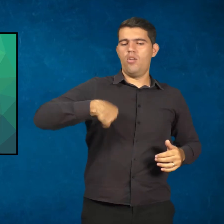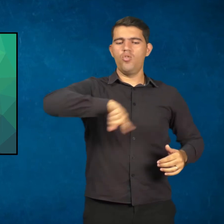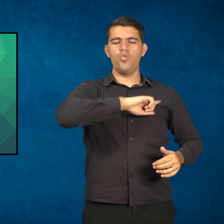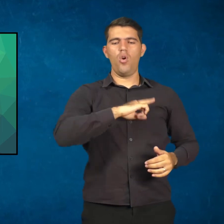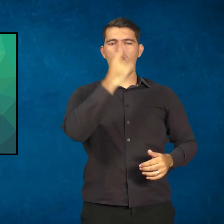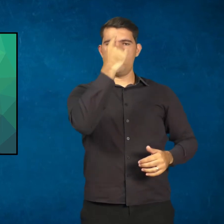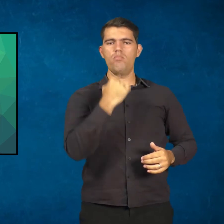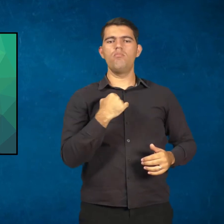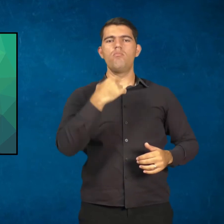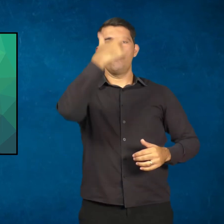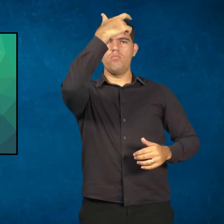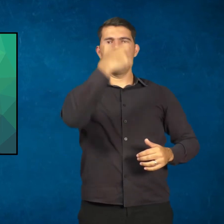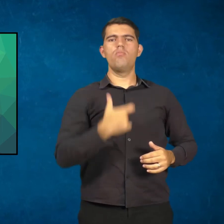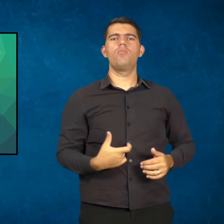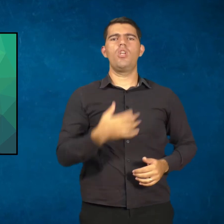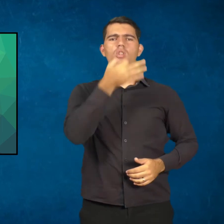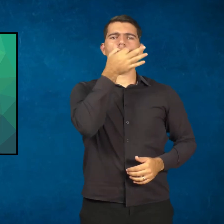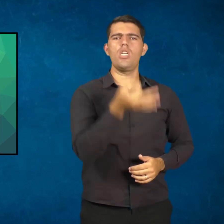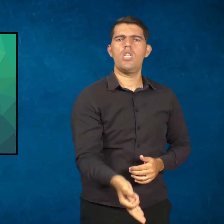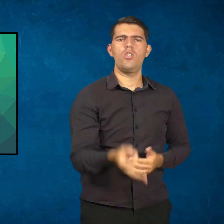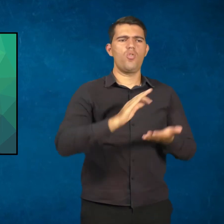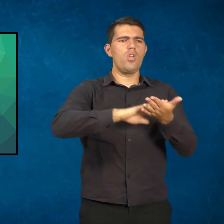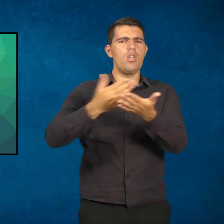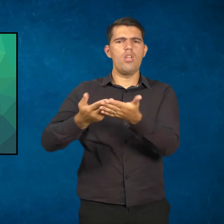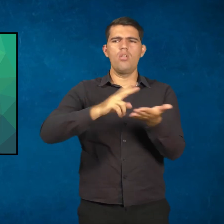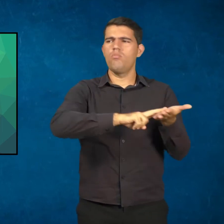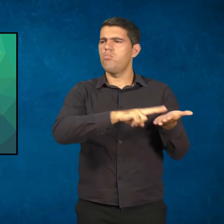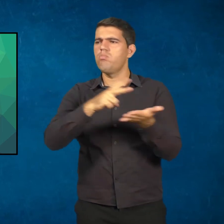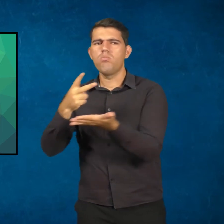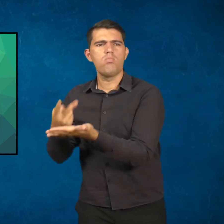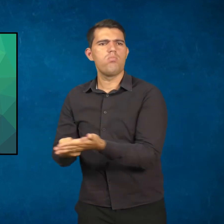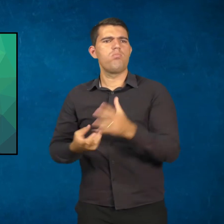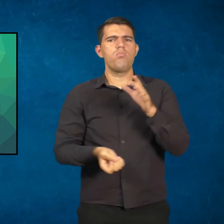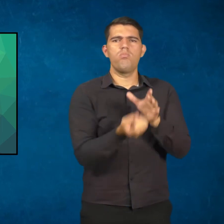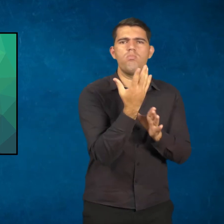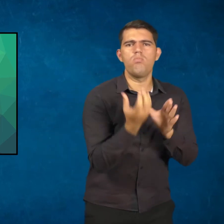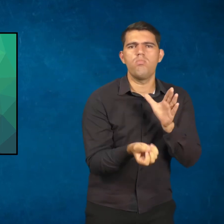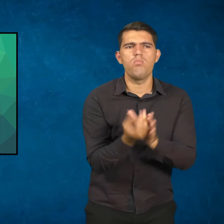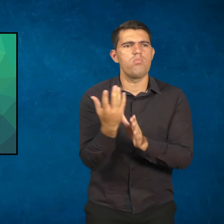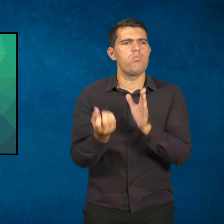sujeitos críticos na interpretação, tradução,